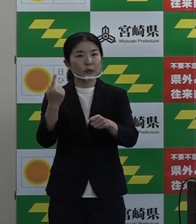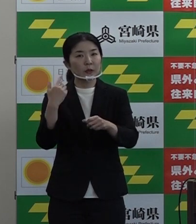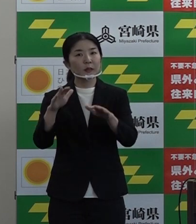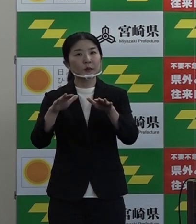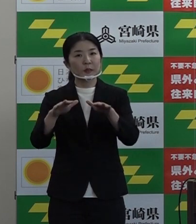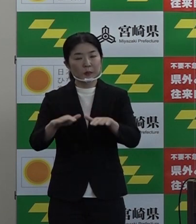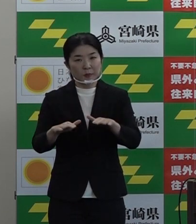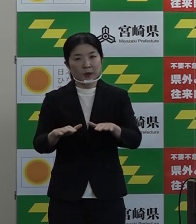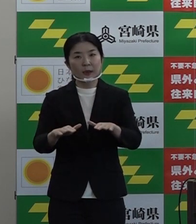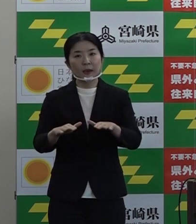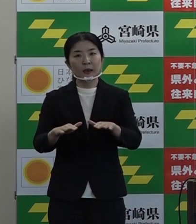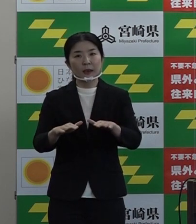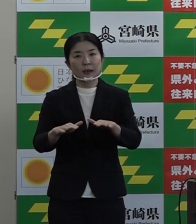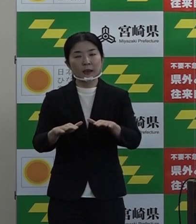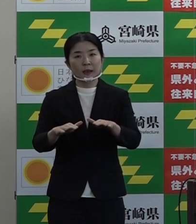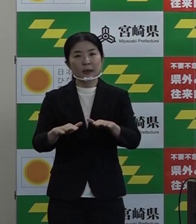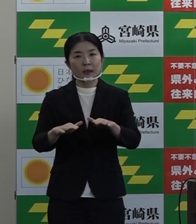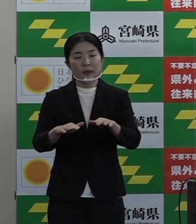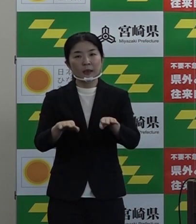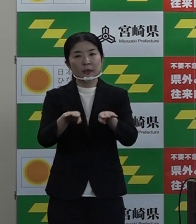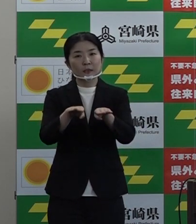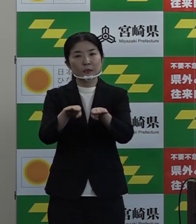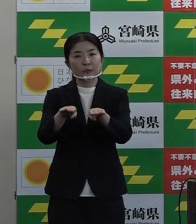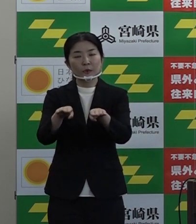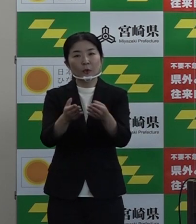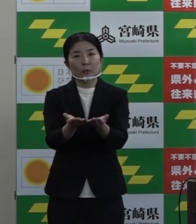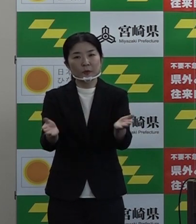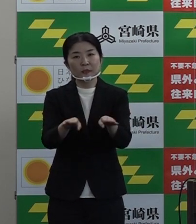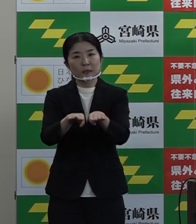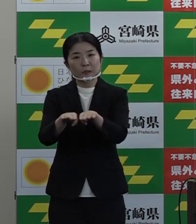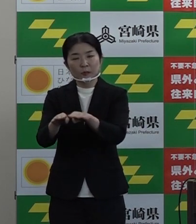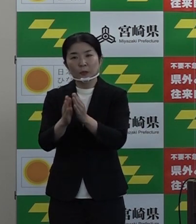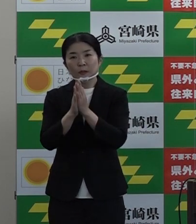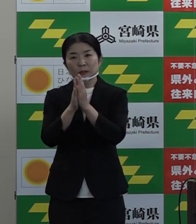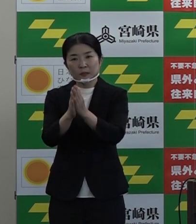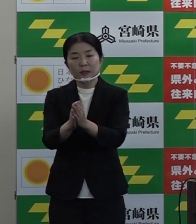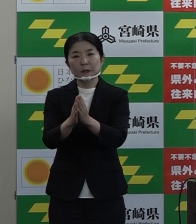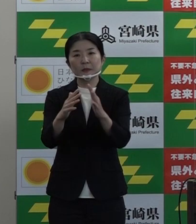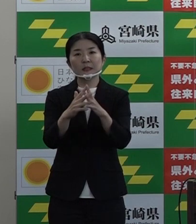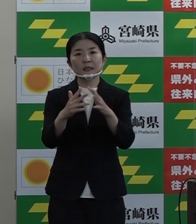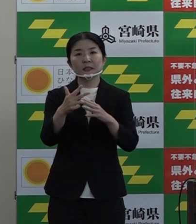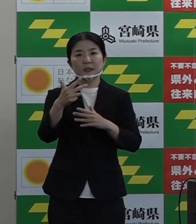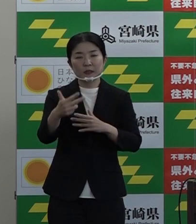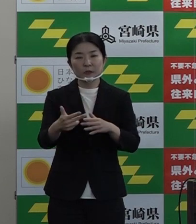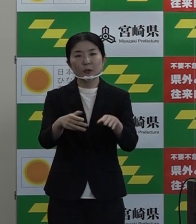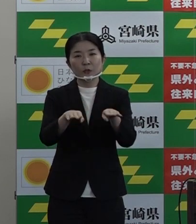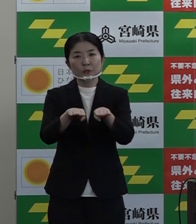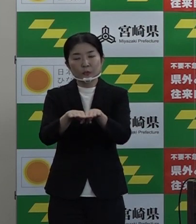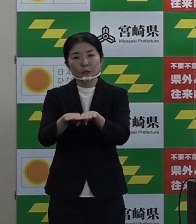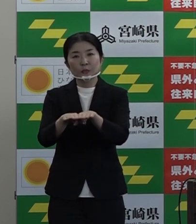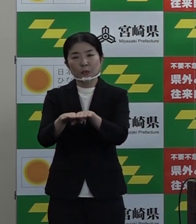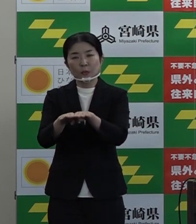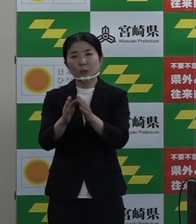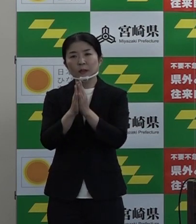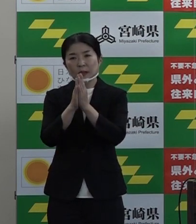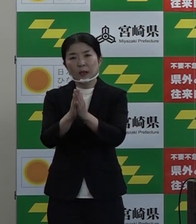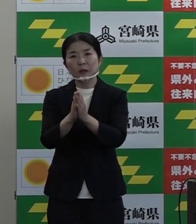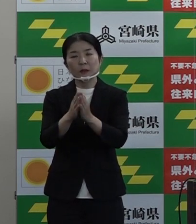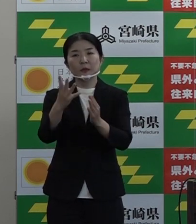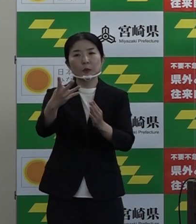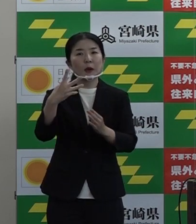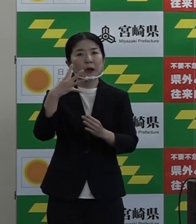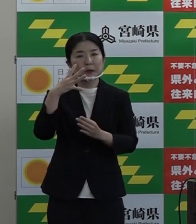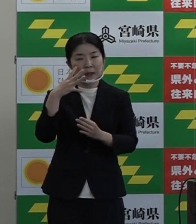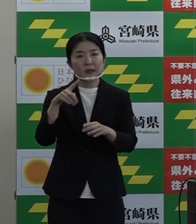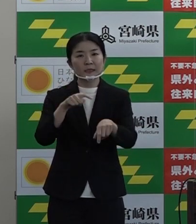頃 その休業要請などもあって、まあ、飲食店、宮崎市の飲食店に関しては今回4度目のそういう休業や時